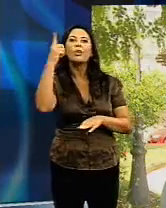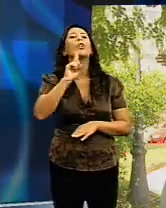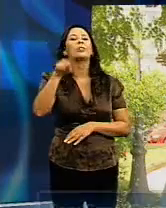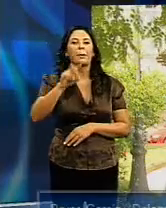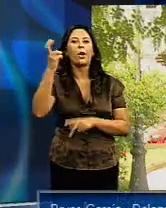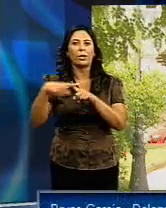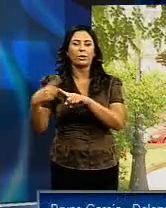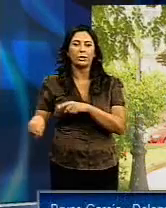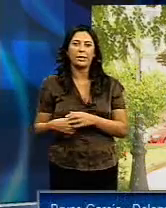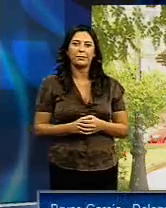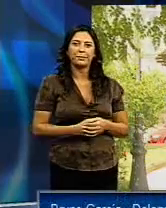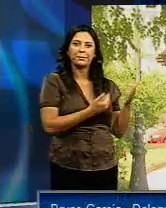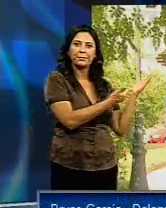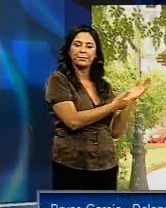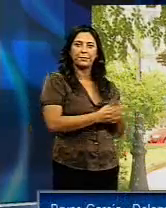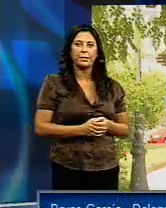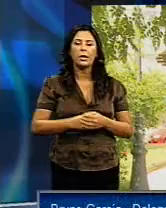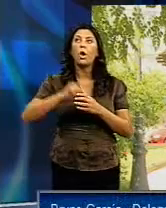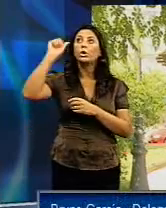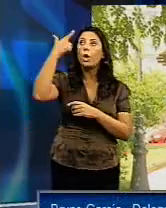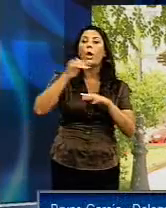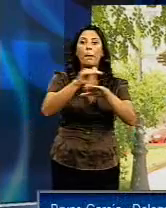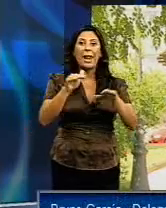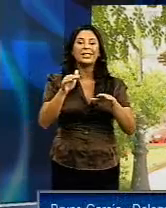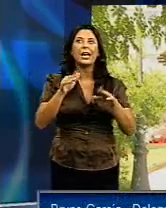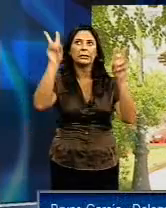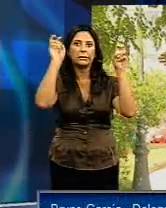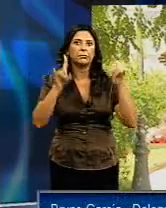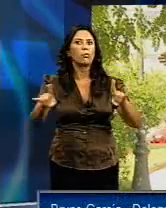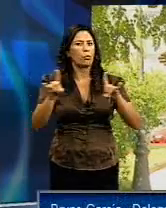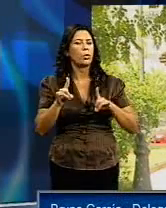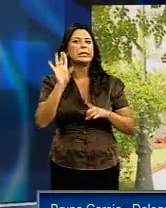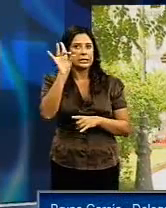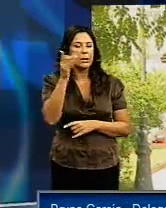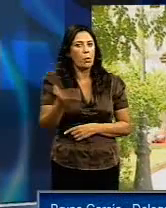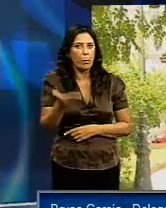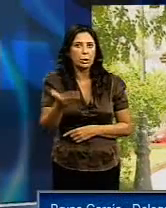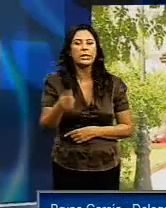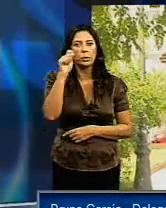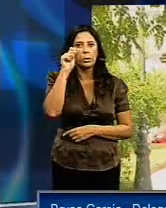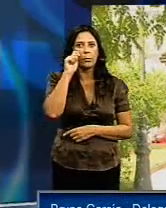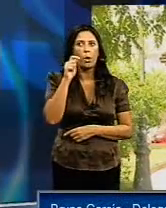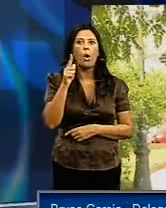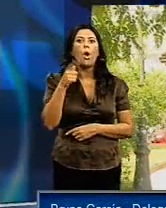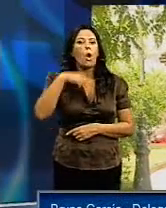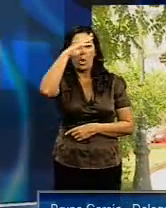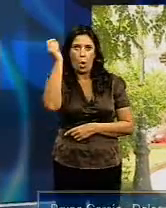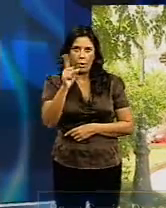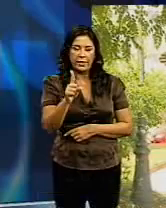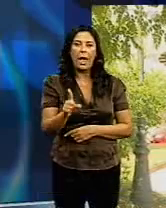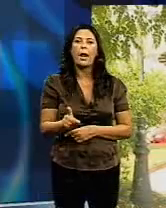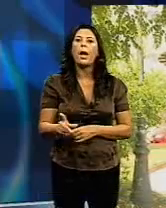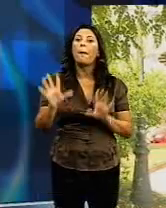Nosotros no renunciamos al sol y playa, que evidentemente tiene un, como decía, es una parte importante de la ciudad del turismo.